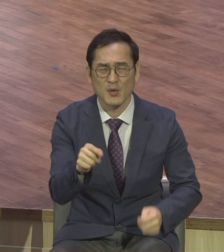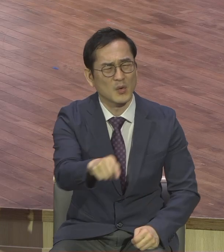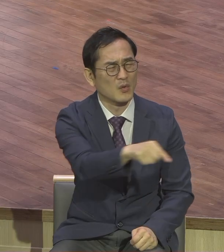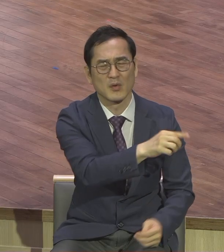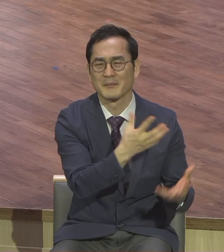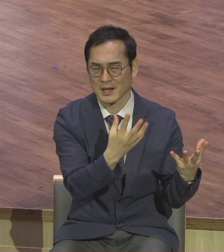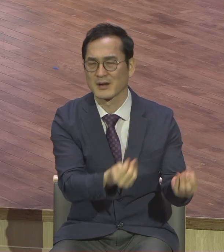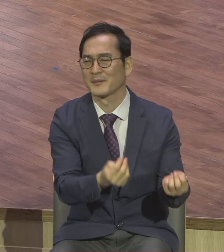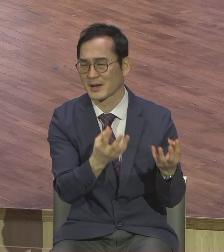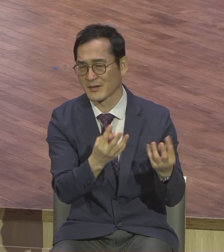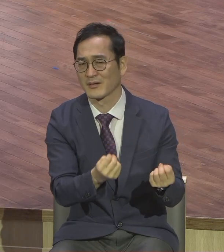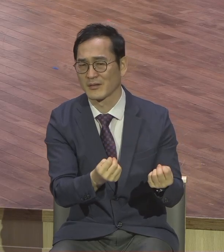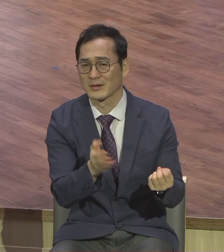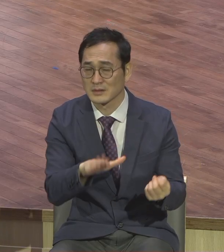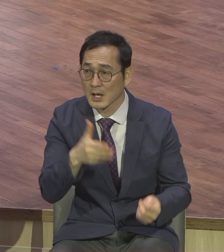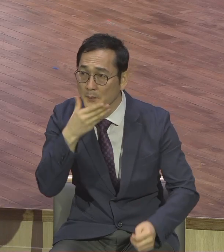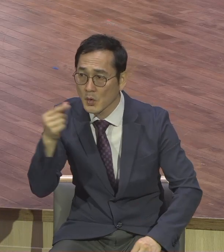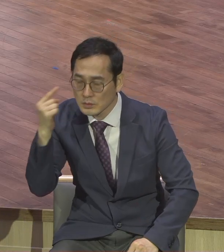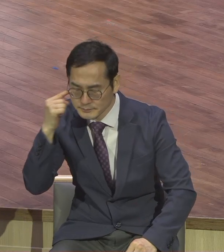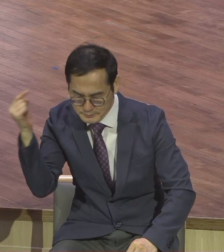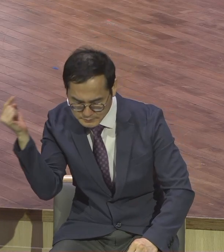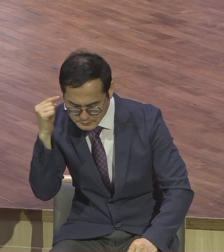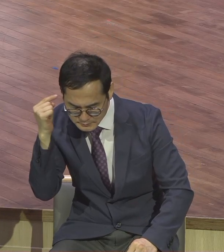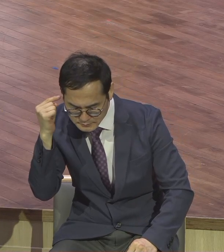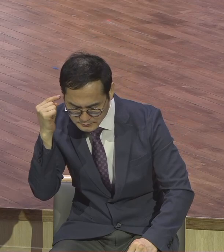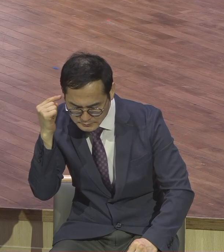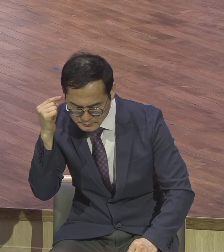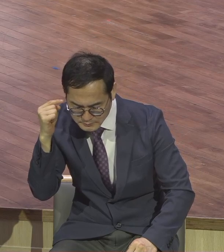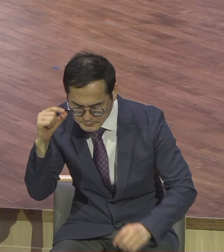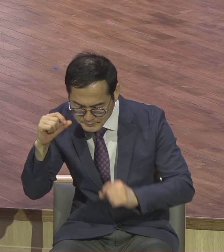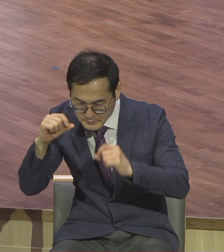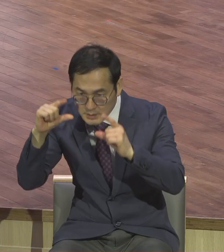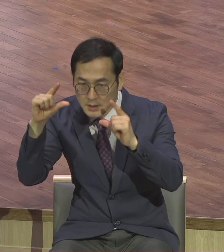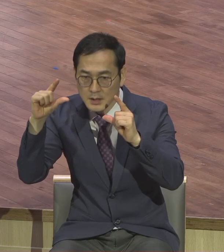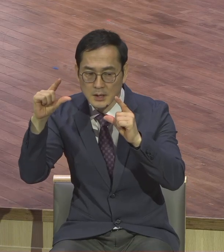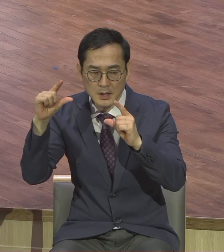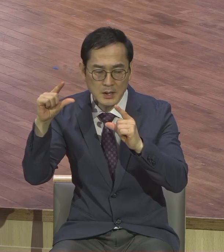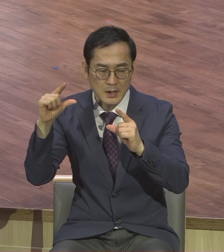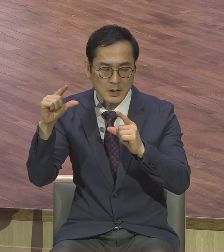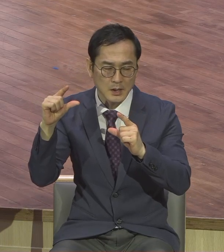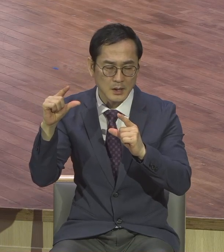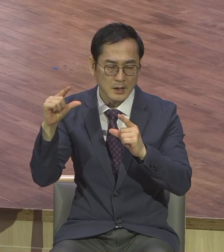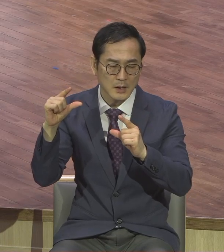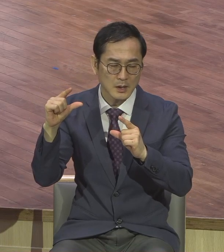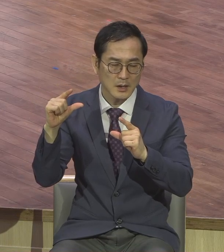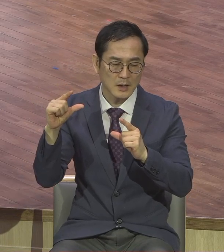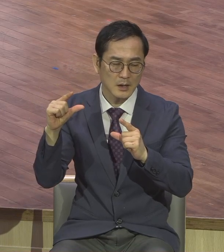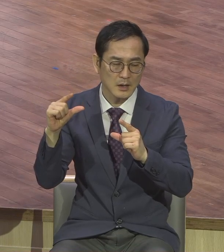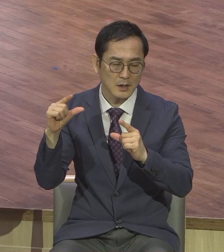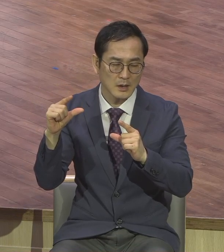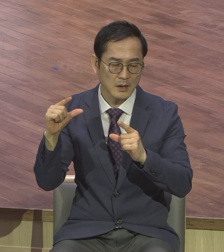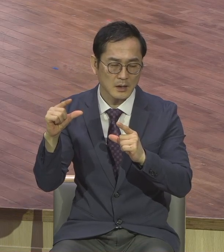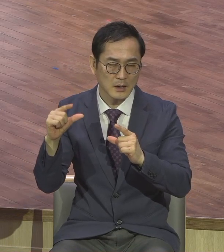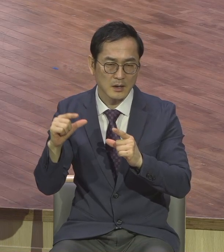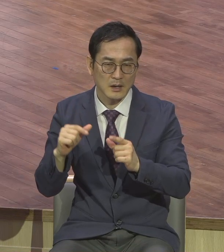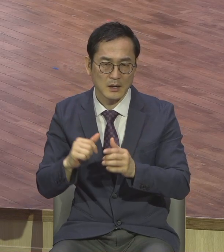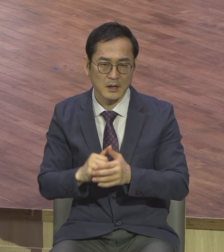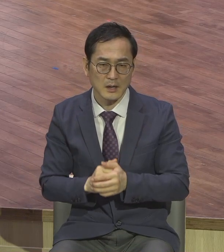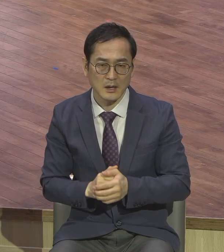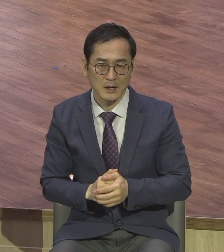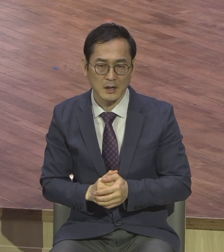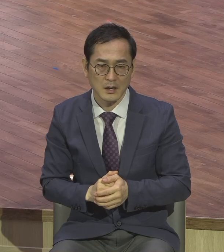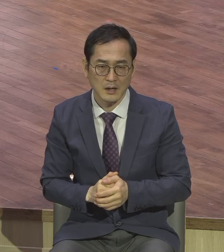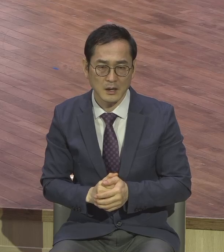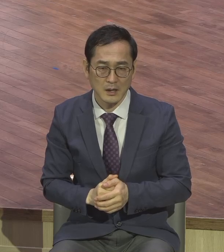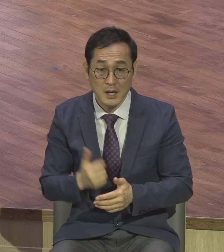그런데 이 복음을 듣는 순간에 충격을 받았어요. 목사인데 목사. 목사가 돼가지고 교회를 하고 있는데 이